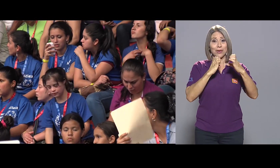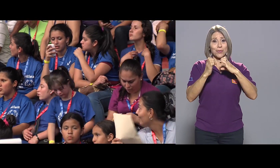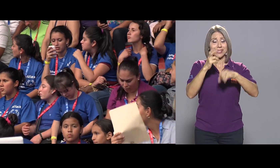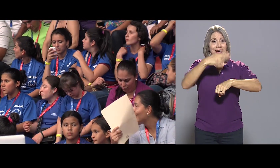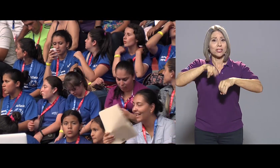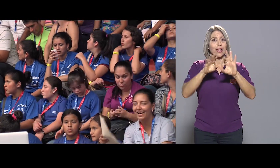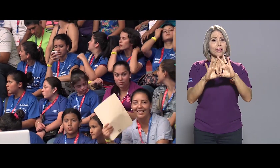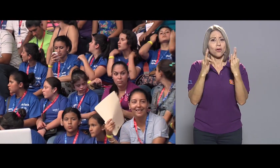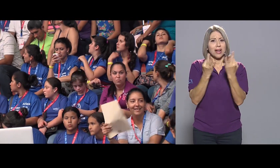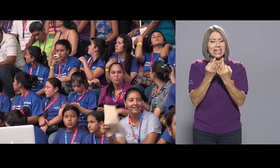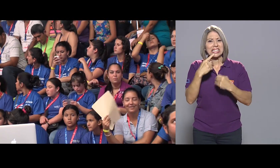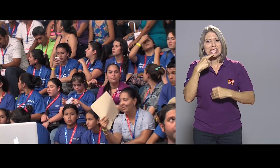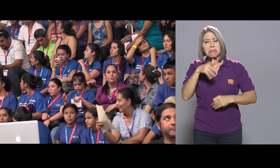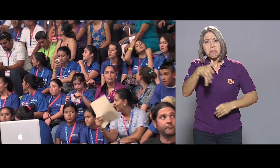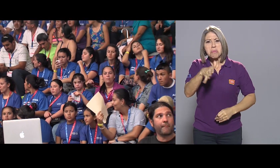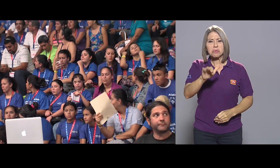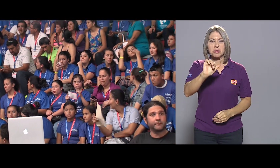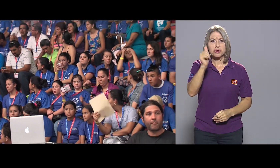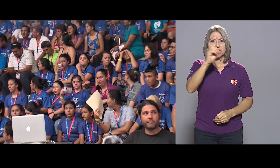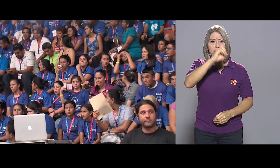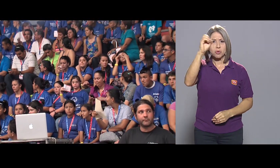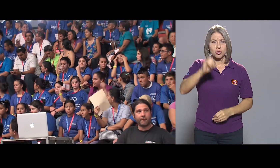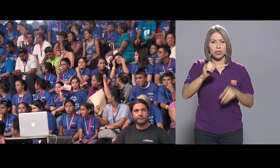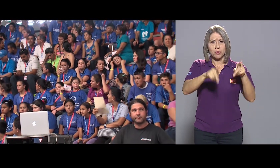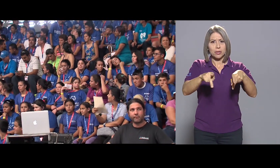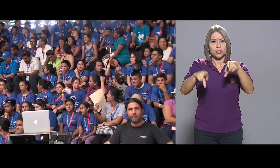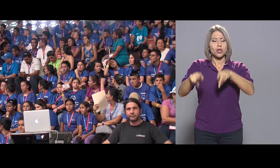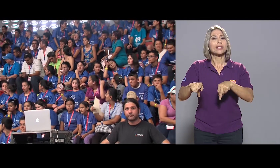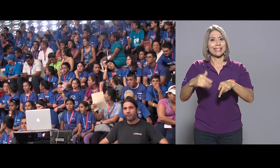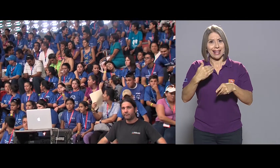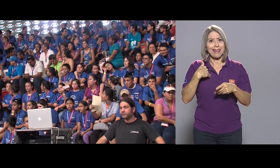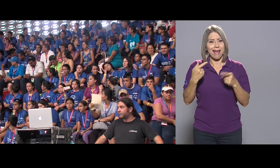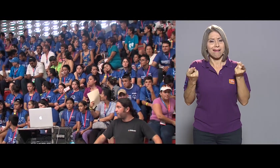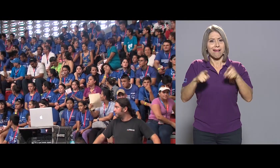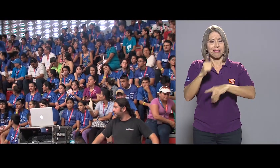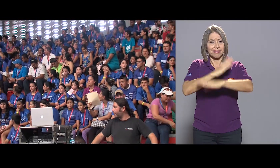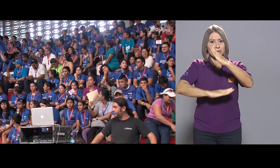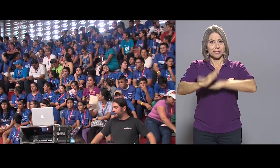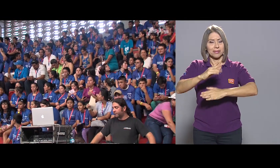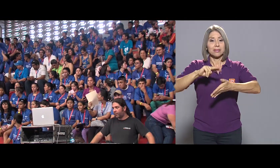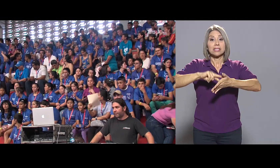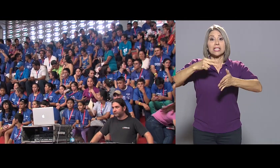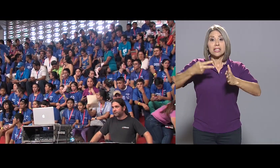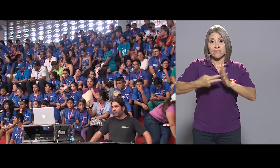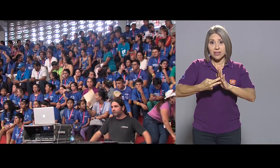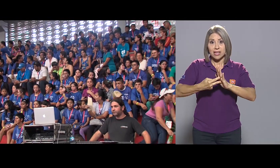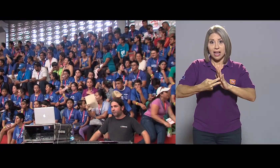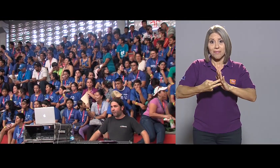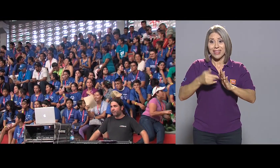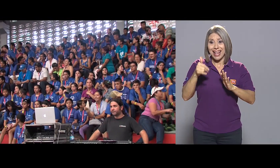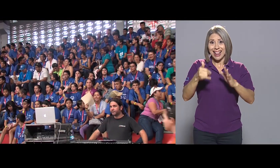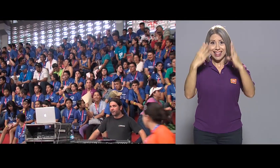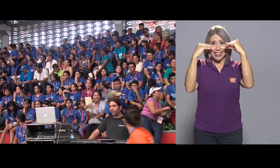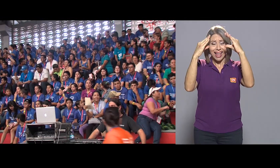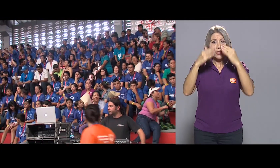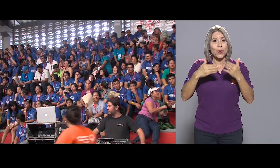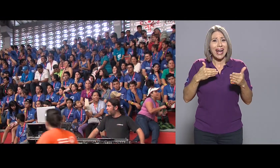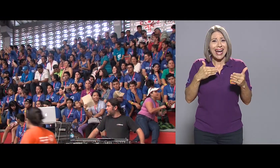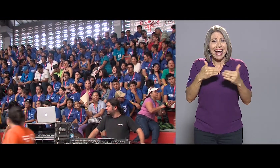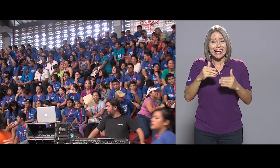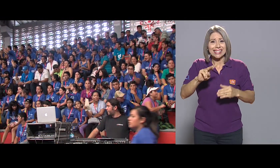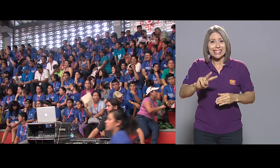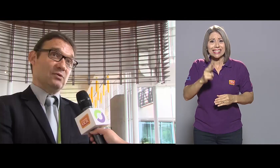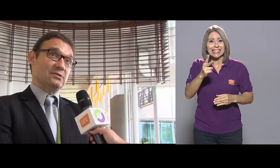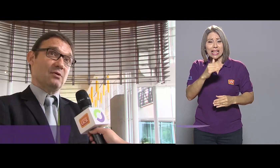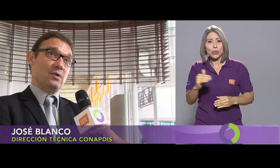hogares estimaba que cerca del 10% de la población presentaba discapacidad, es decir, el dato casi se duplicó. La